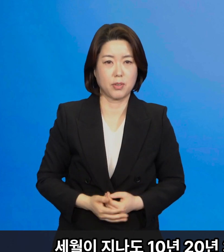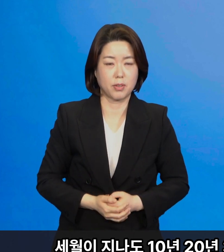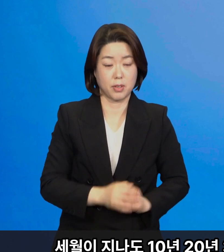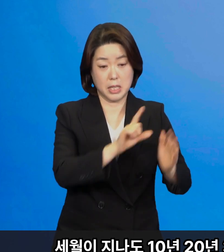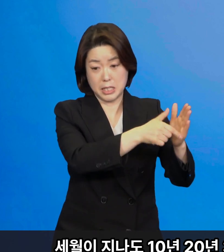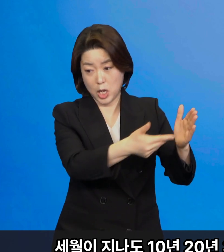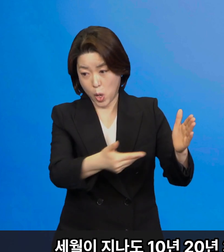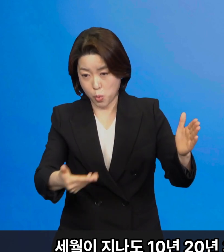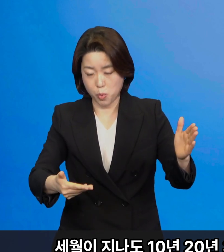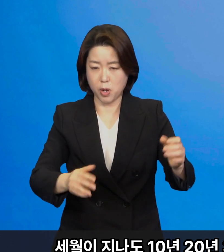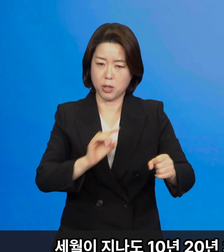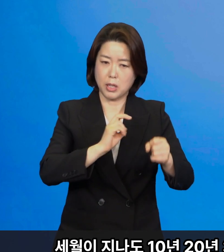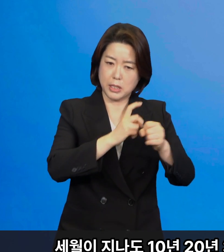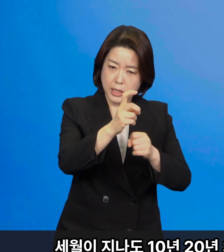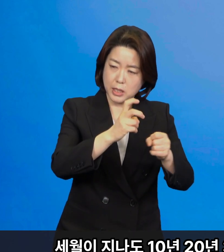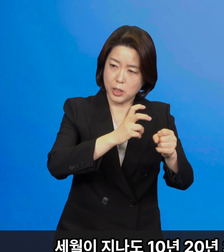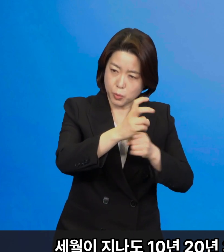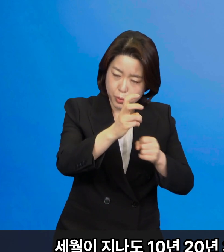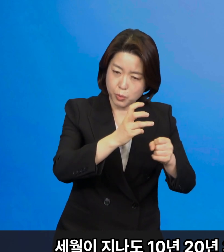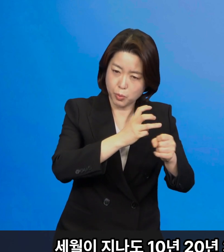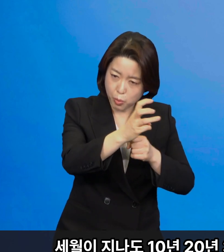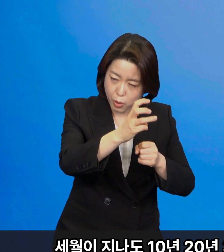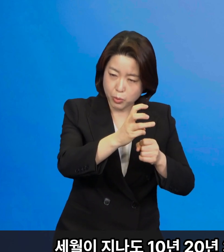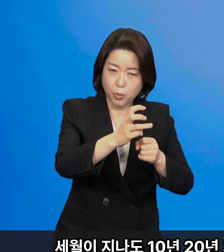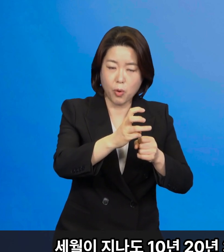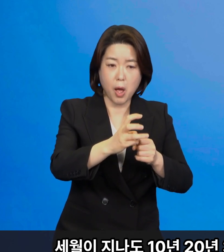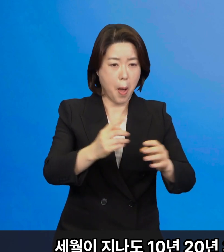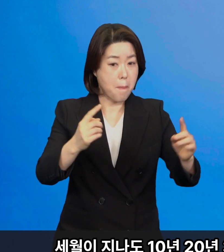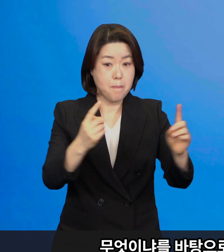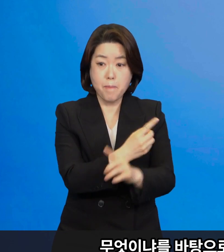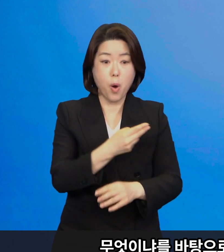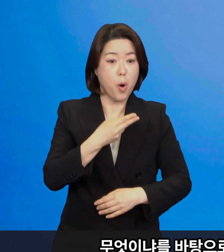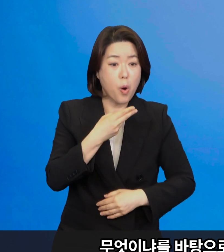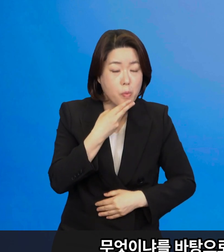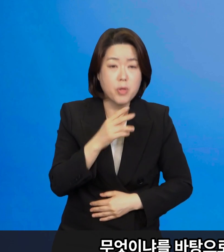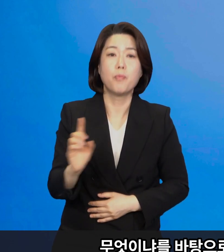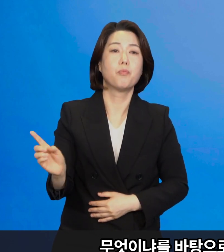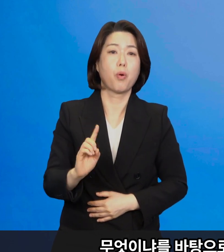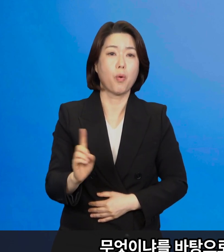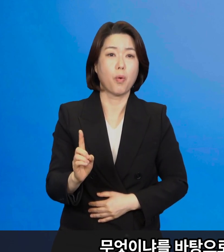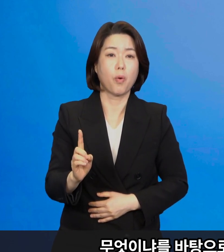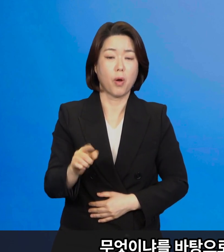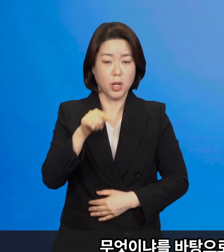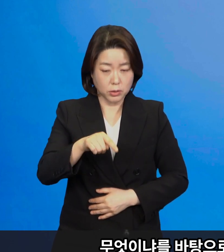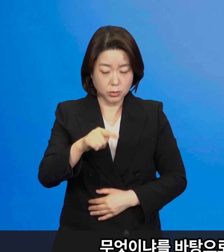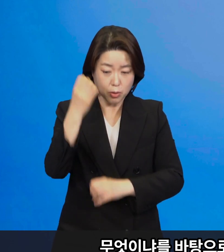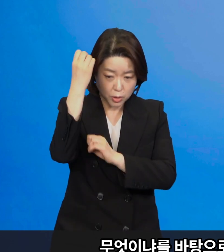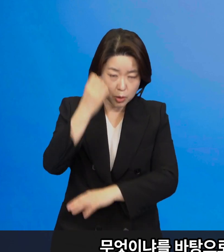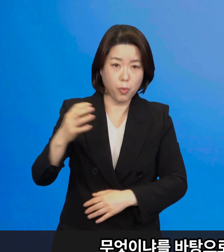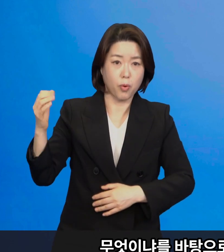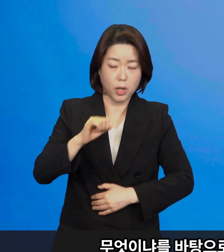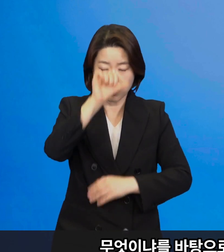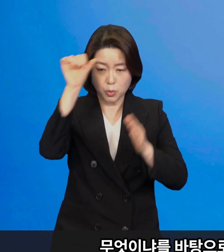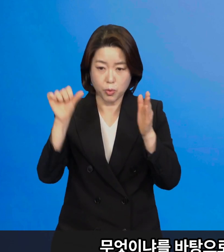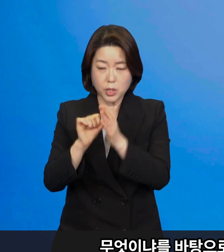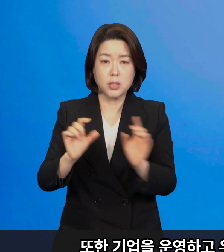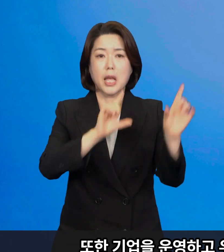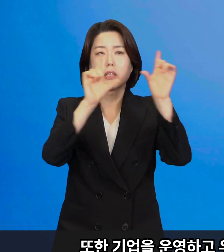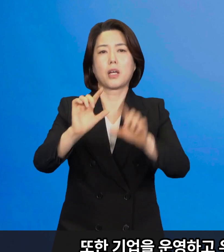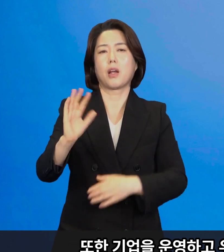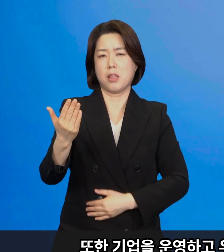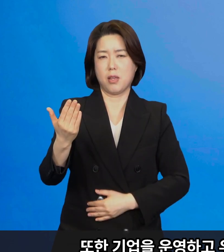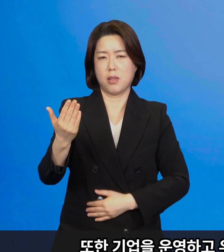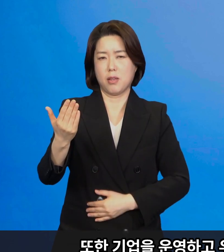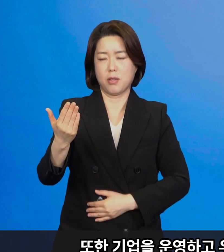세월이 지나도 10년, 20년, 30년이 지나도 변치 않는 것이 무엇이냐를 바탕으로 인생을 살아가야 하고